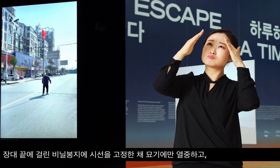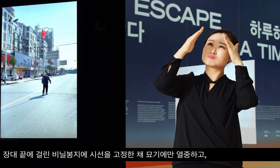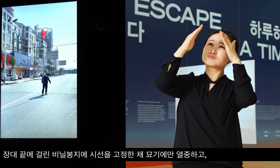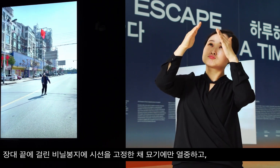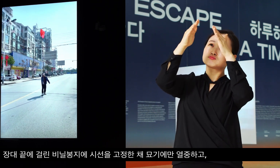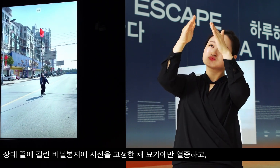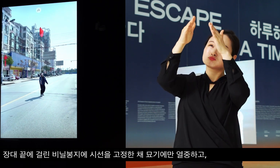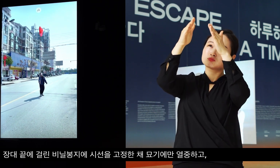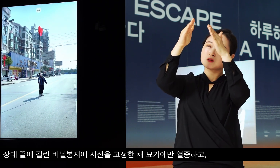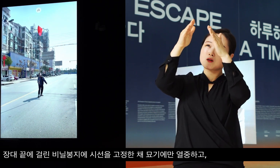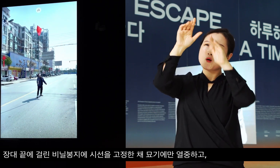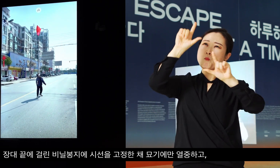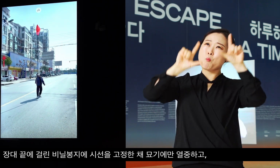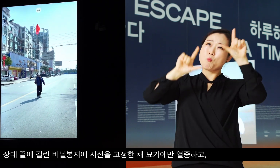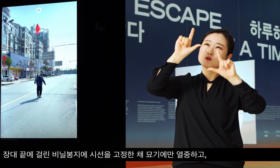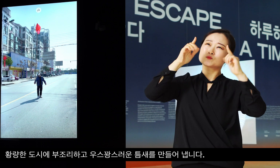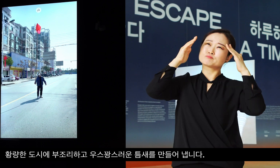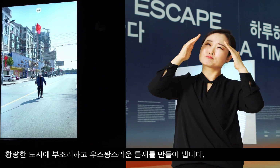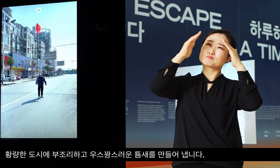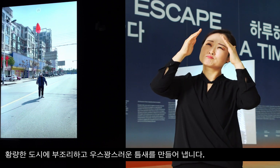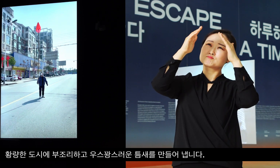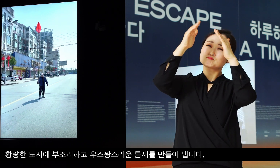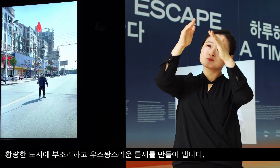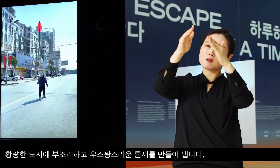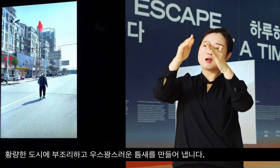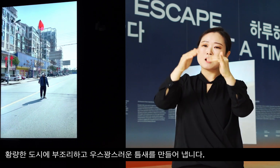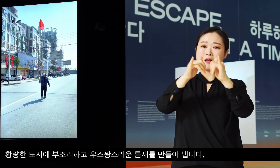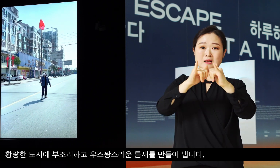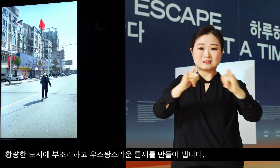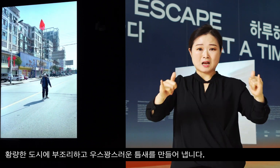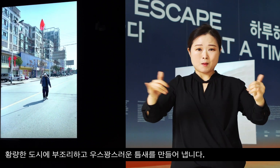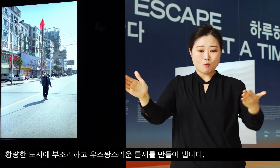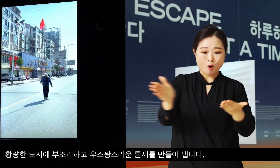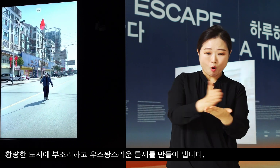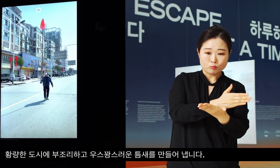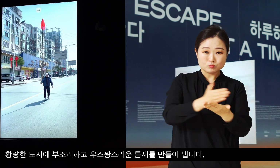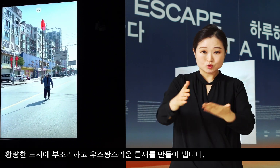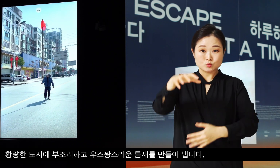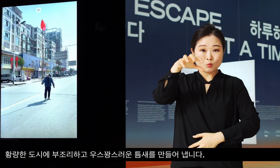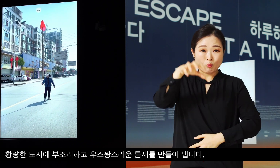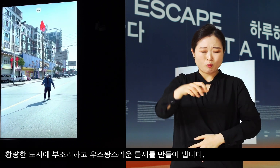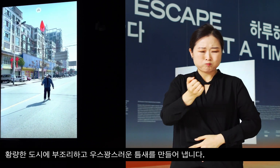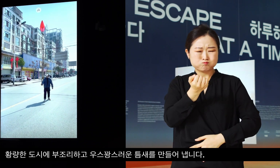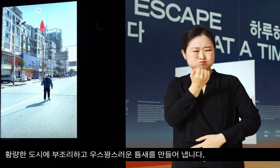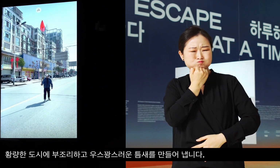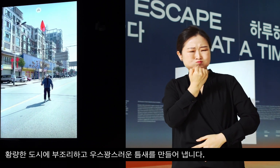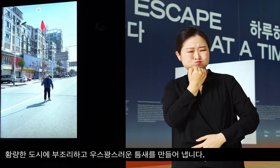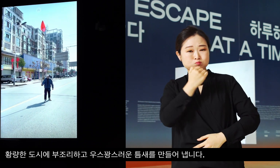묘기에만 열중하고 황량한 도시에 부조리하고 우스꽝스러운 틈새를